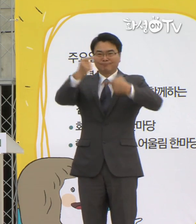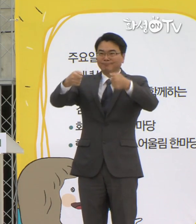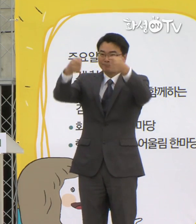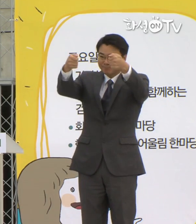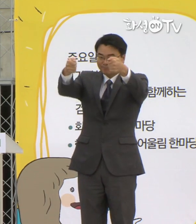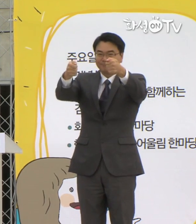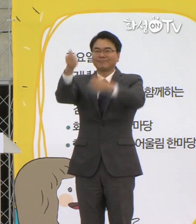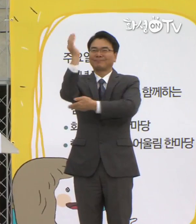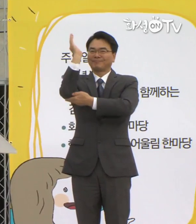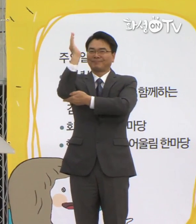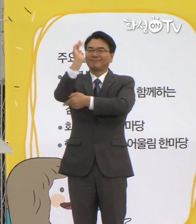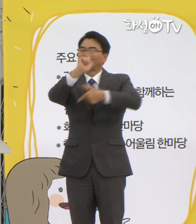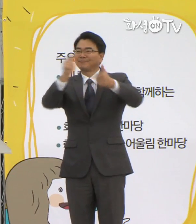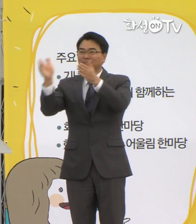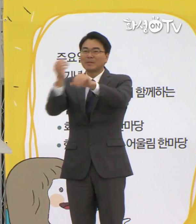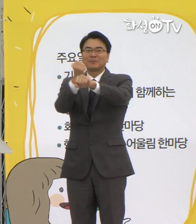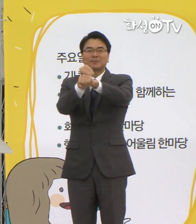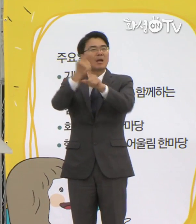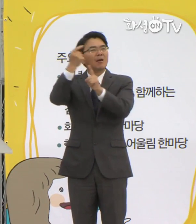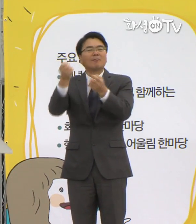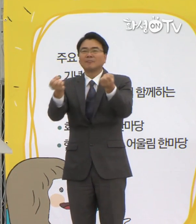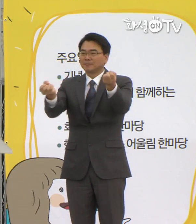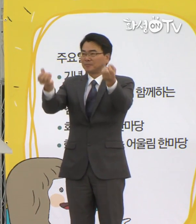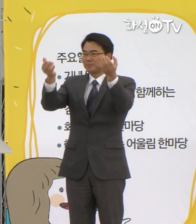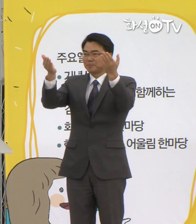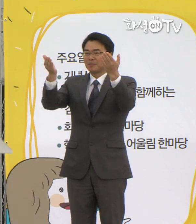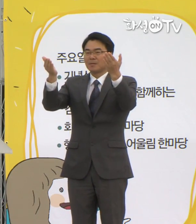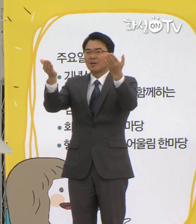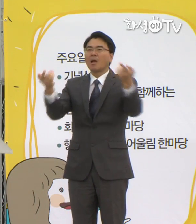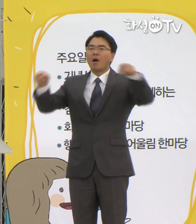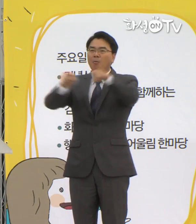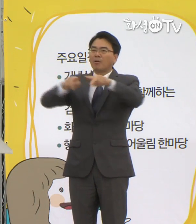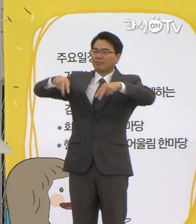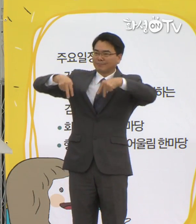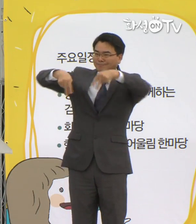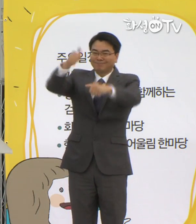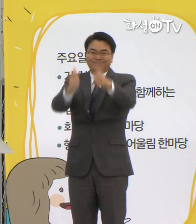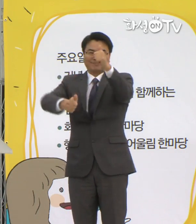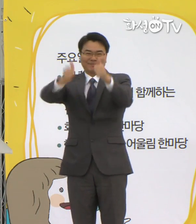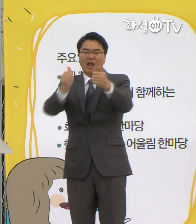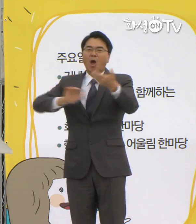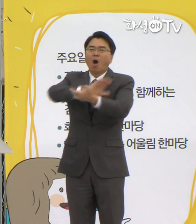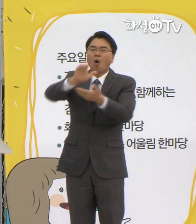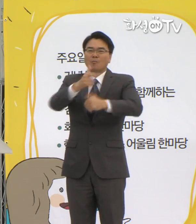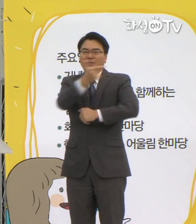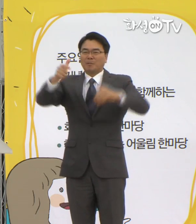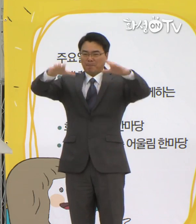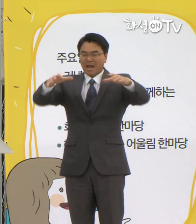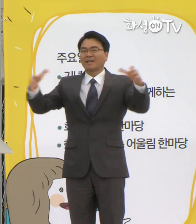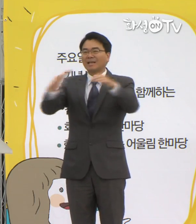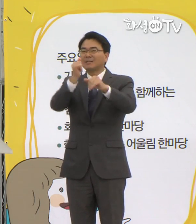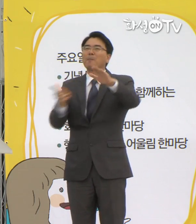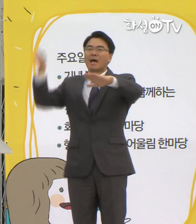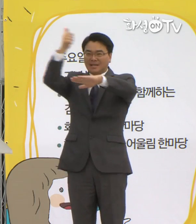다음에 격려사 축사가 있겠습니다. 그 다음 기념식 후 다 함께 걷기대와 어울려 한마디 있을 예정이니 끝까지